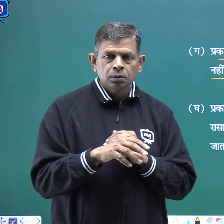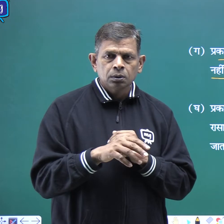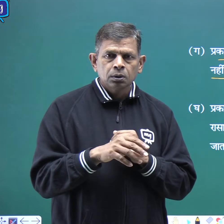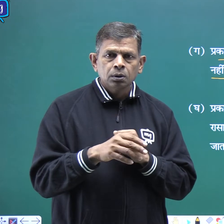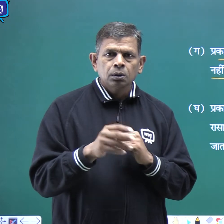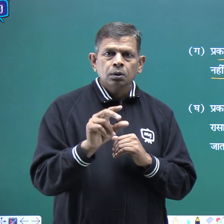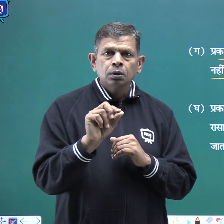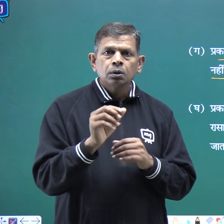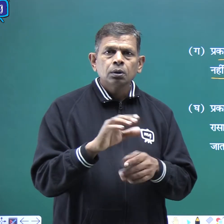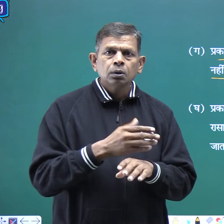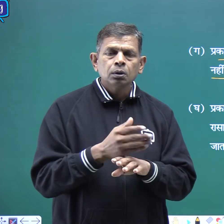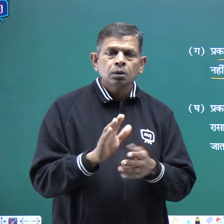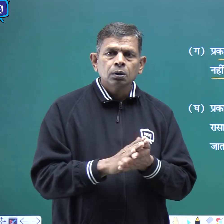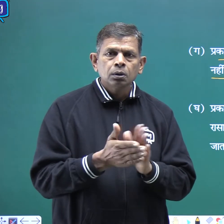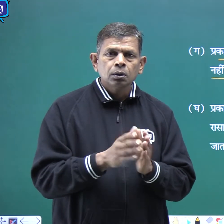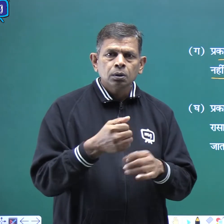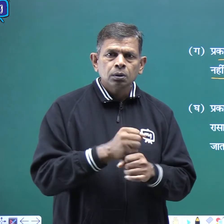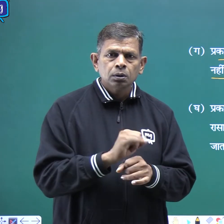कार्बोहाइड्रेट बनता है।